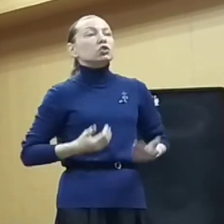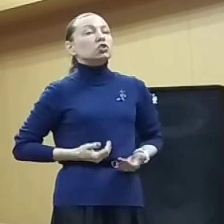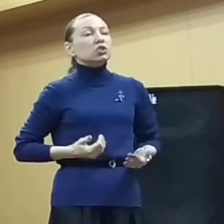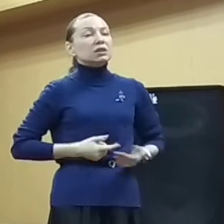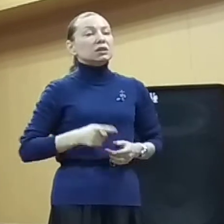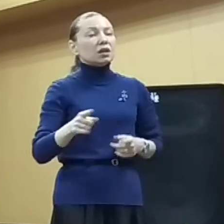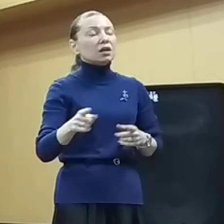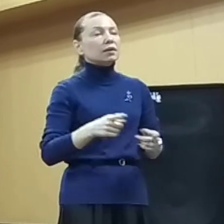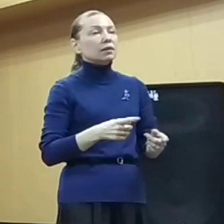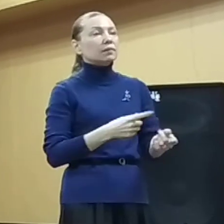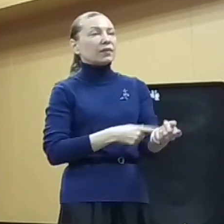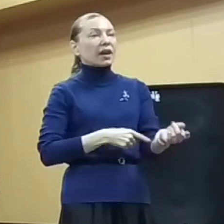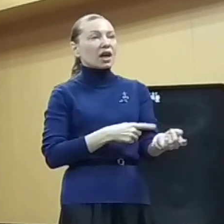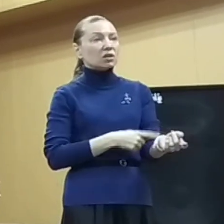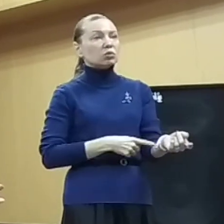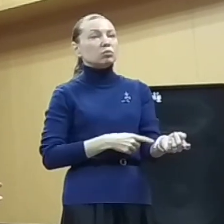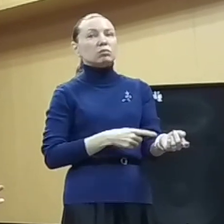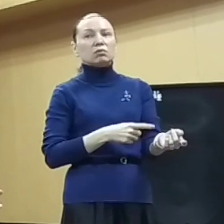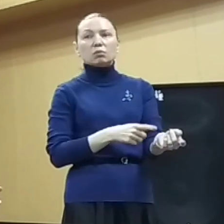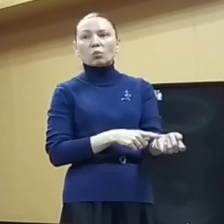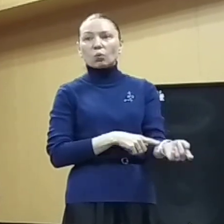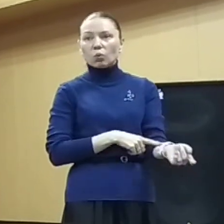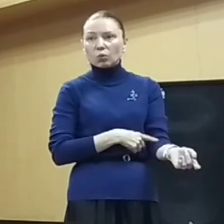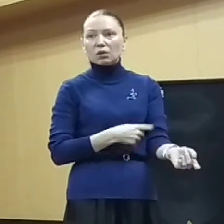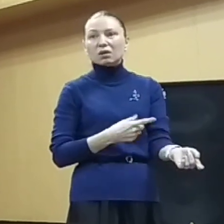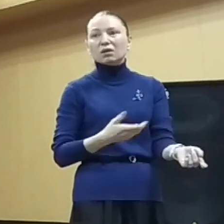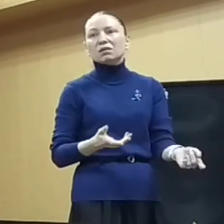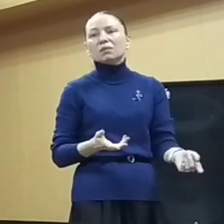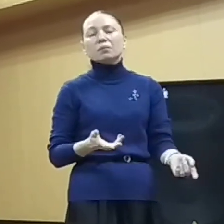вредит. Они начинают резать руки, да,